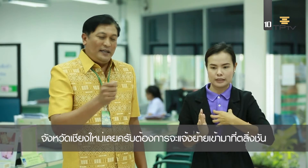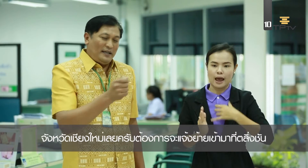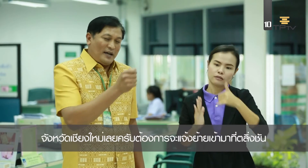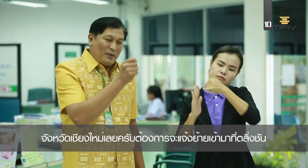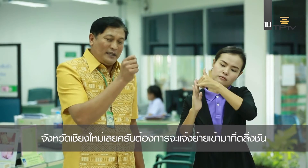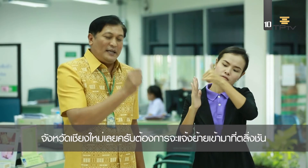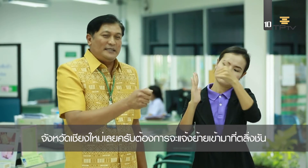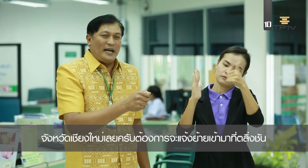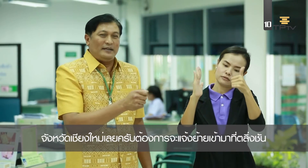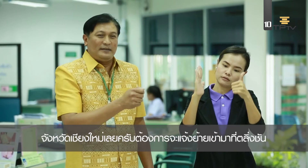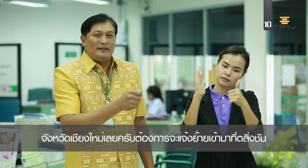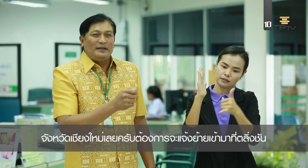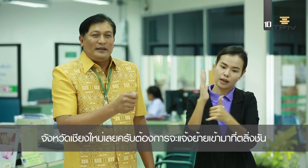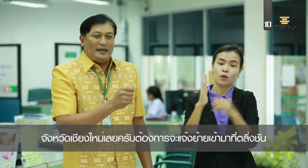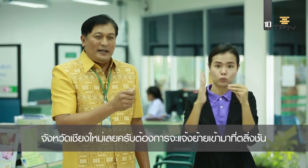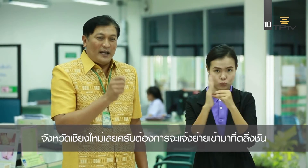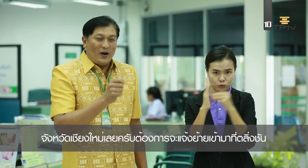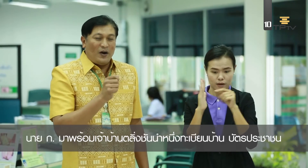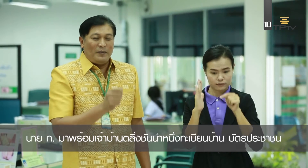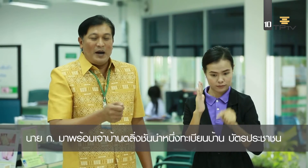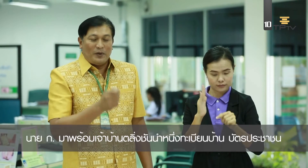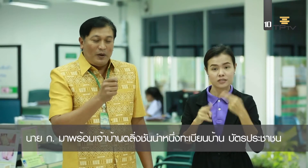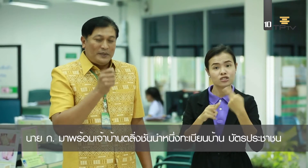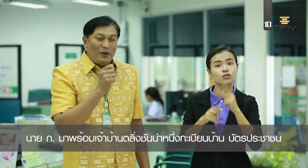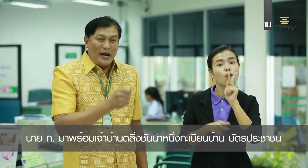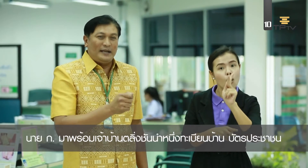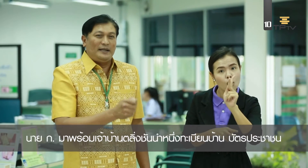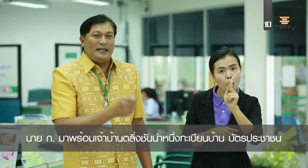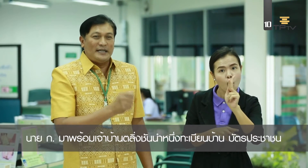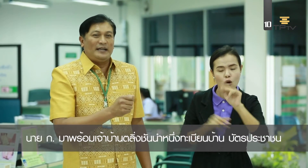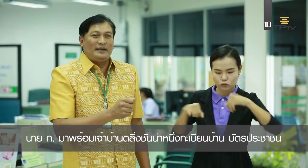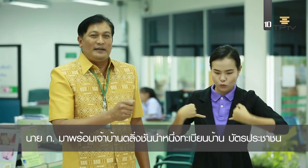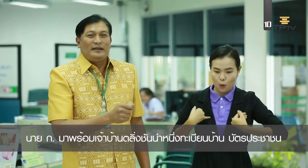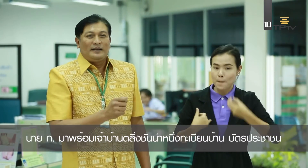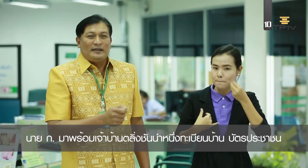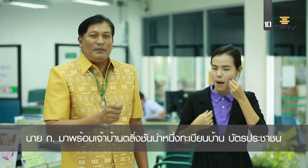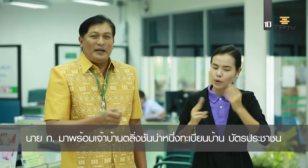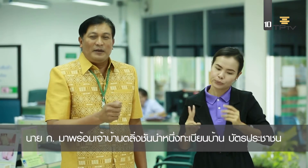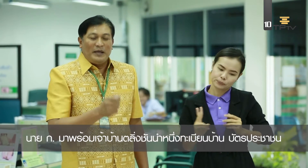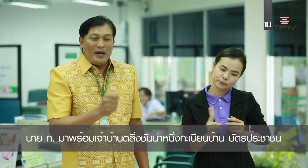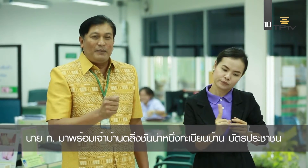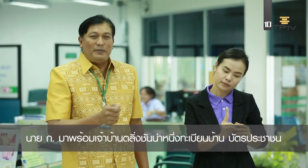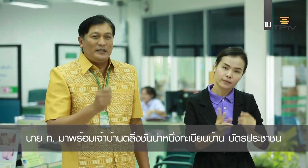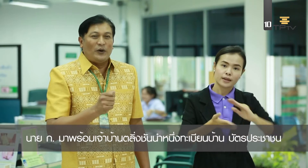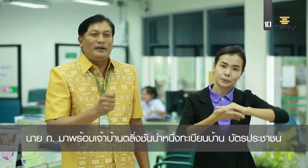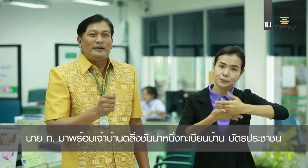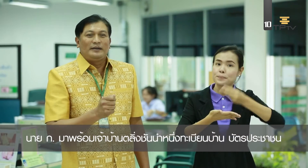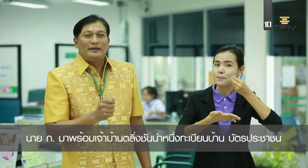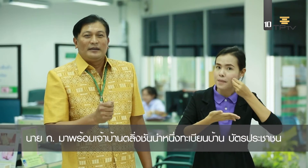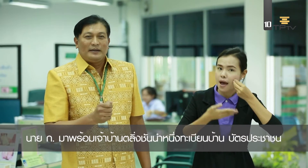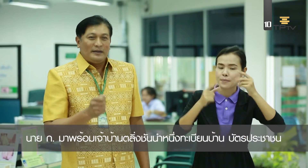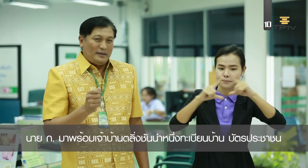ายที่เข้ามาที่ตลิ่งชันอันนี้นายกมาพร้อมเจ้าบ้านตลิ่งชันนำหนึ่งทะเบียนบ้านบัตรประชาช